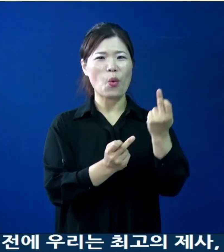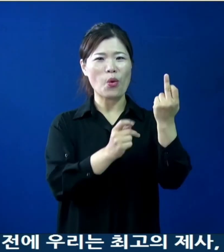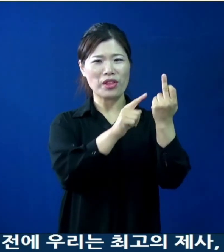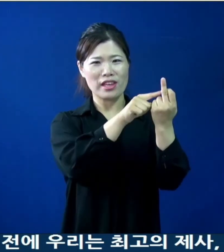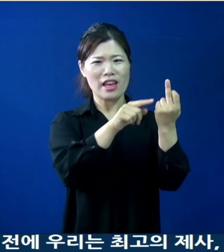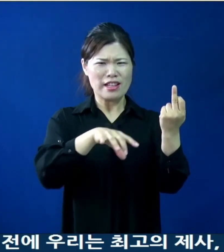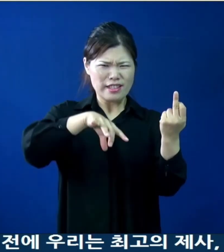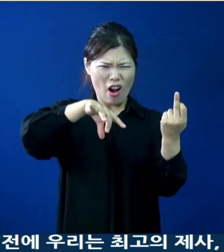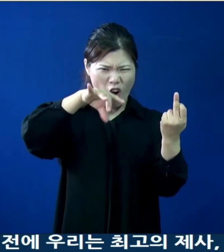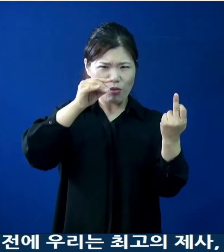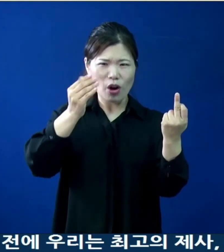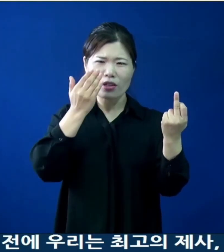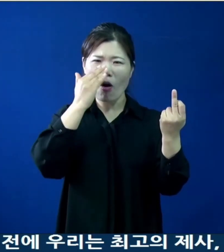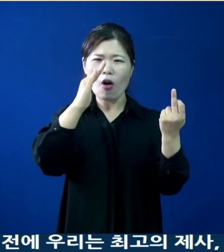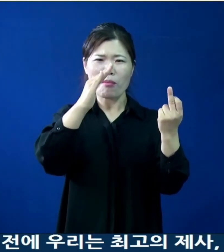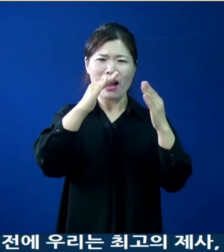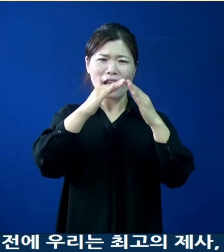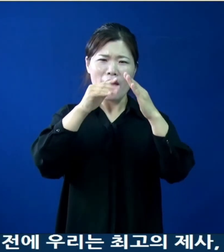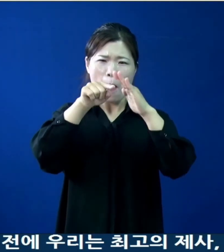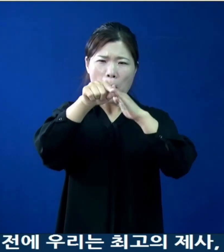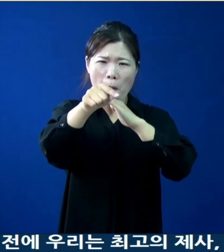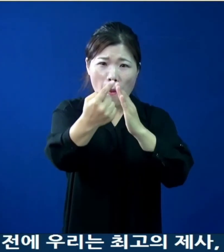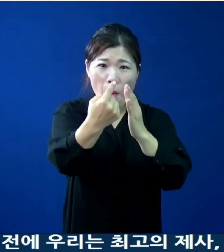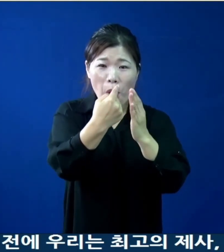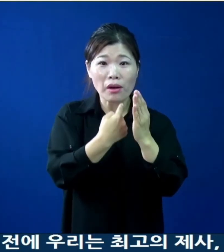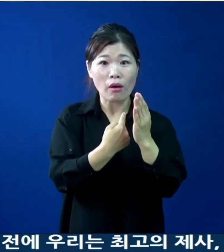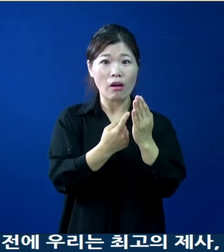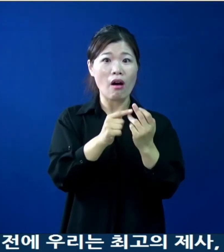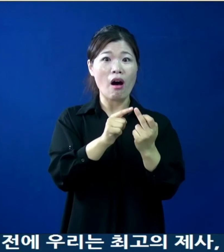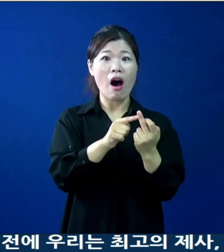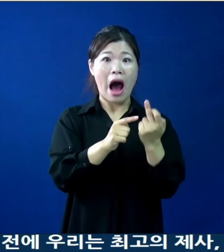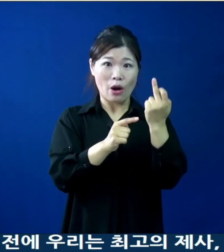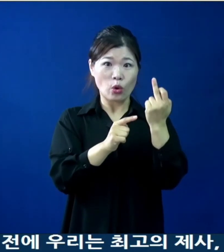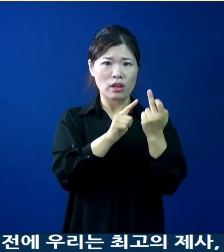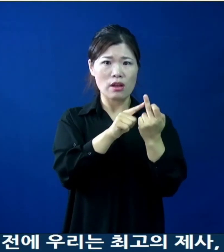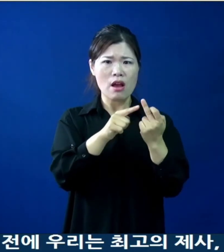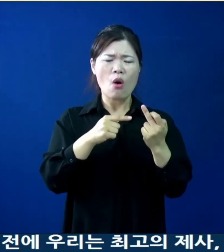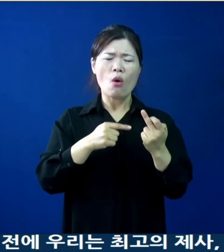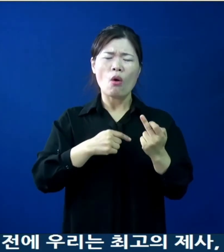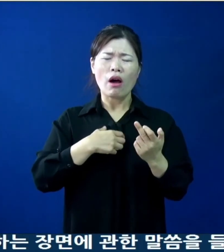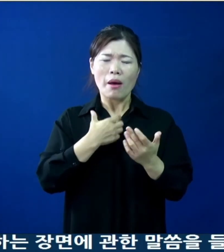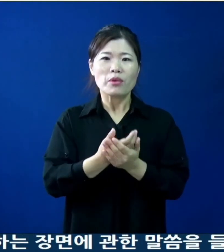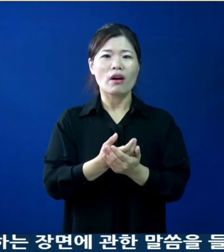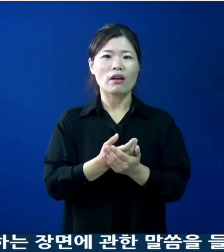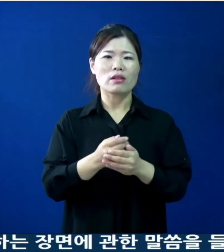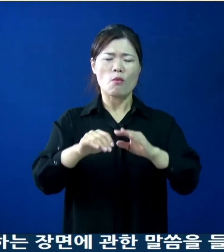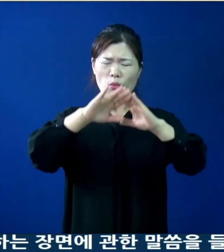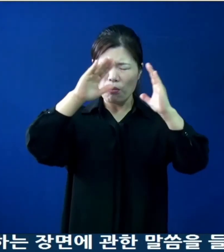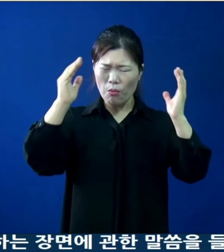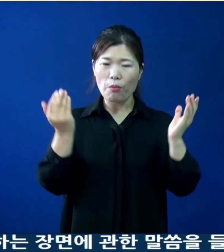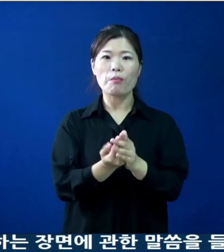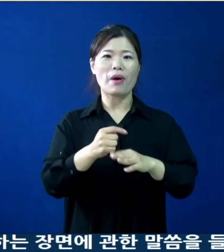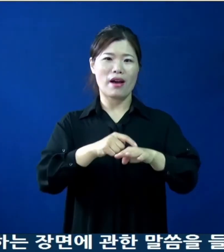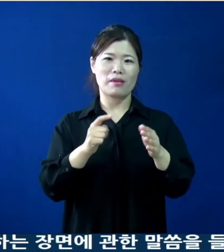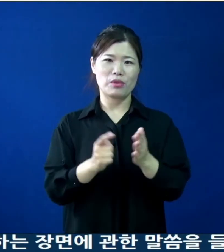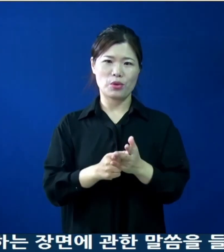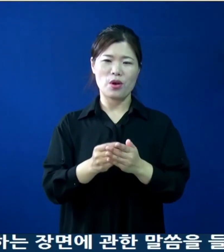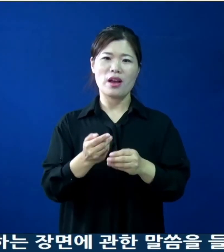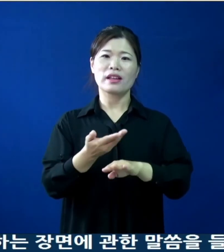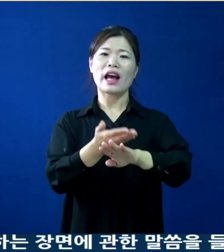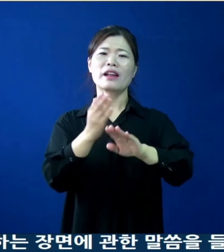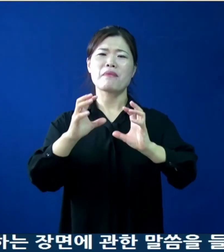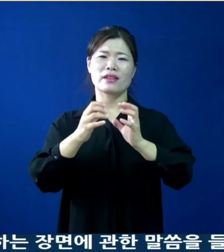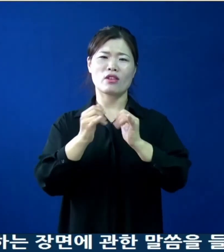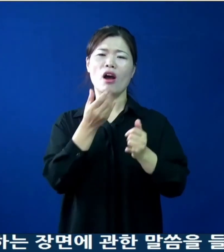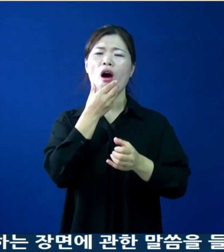나와서 매우 감격하여서 전심으로 그의 백성들을 축복할 때, 그때